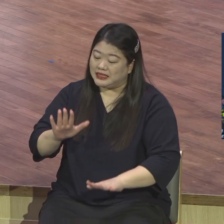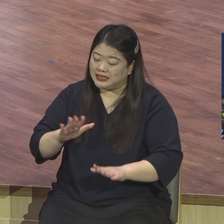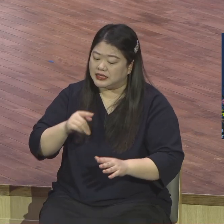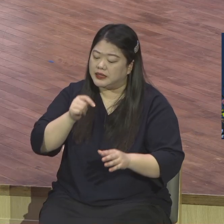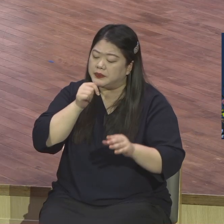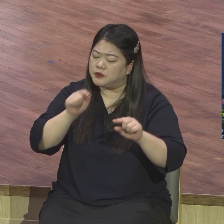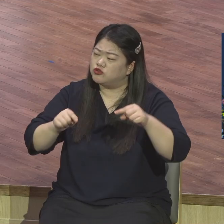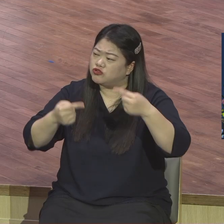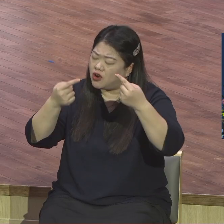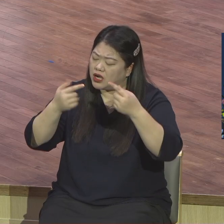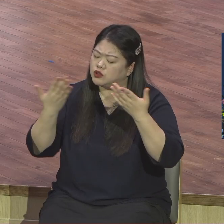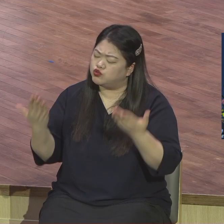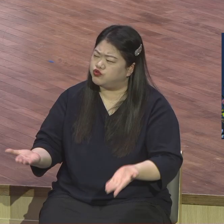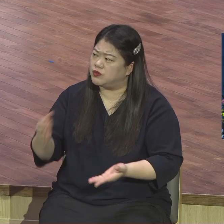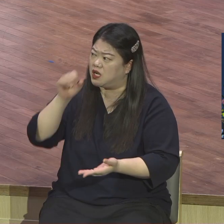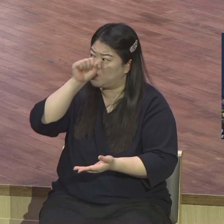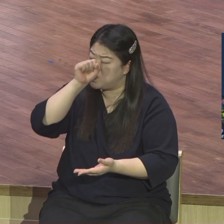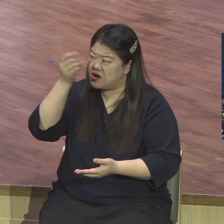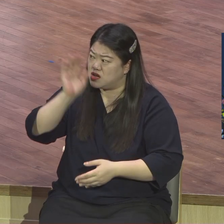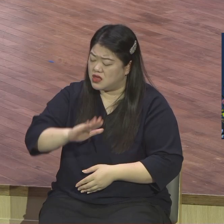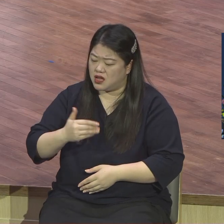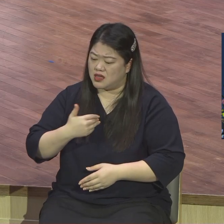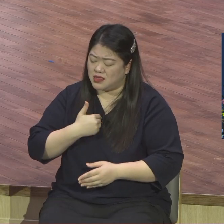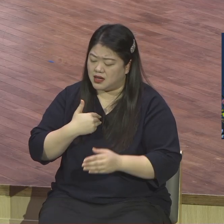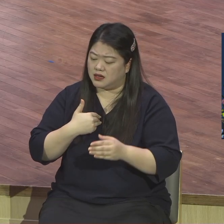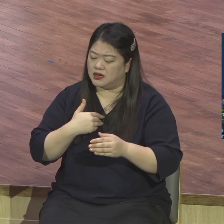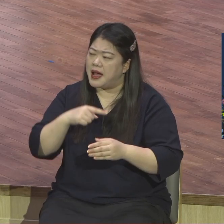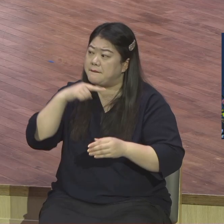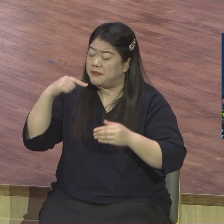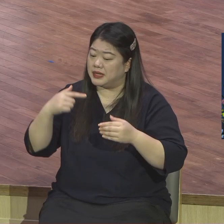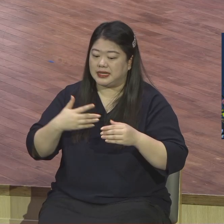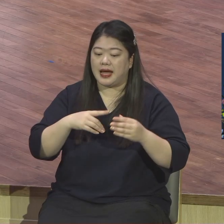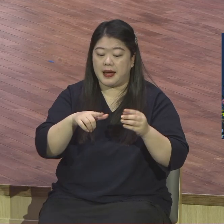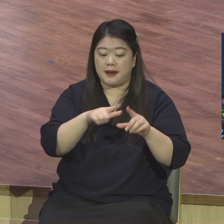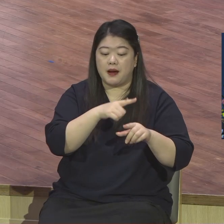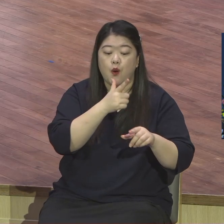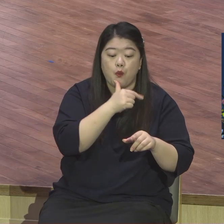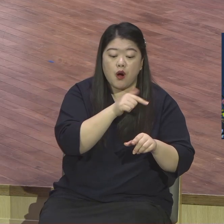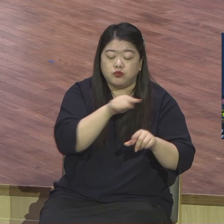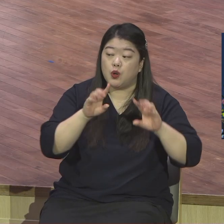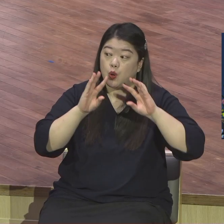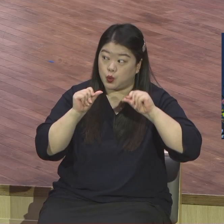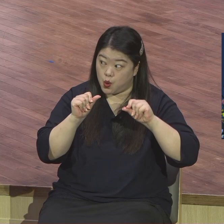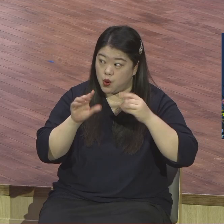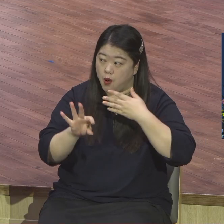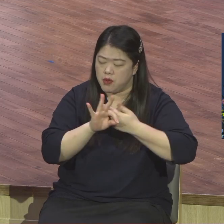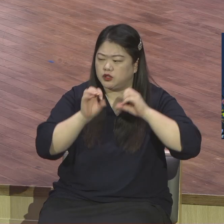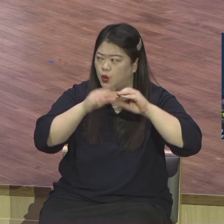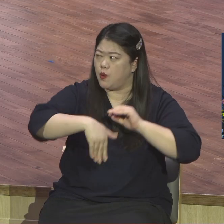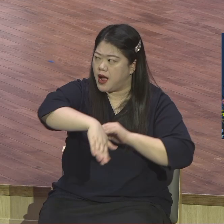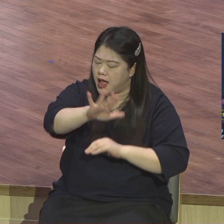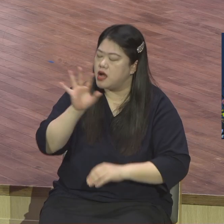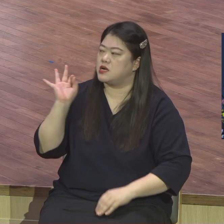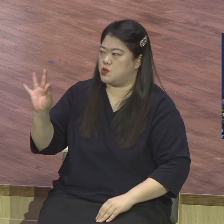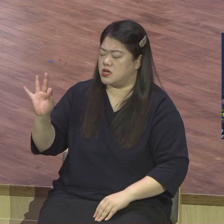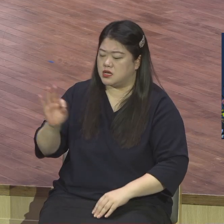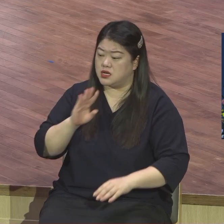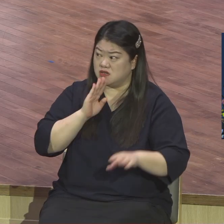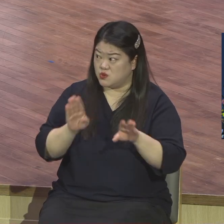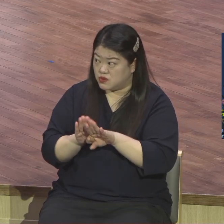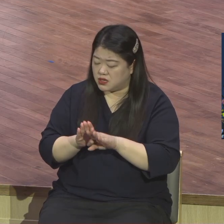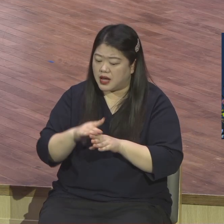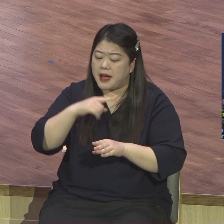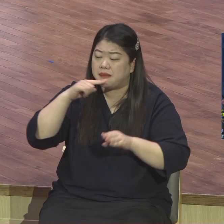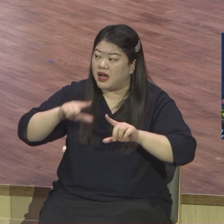설날에 구정 설날에 현장 가서 전도가 전 해본 적이 없기 때문에 구정 설날은 안 갔거든요. 그 추운 겨울에 진짜